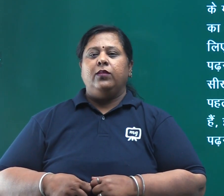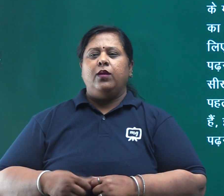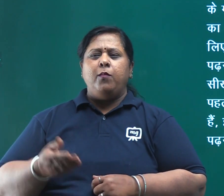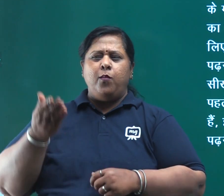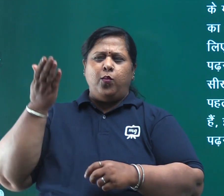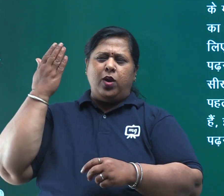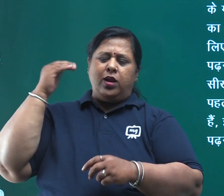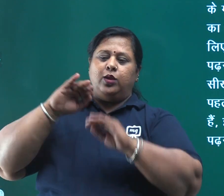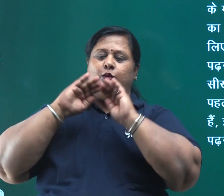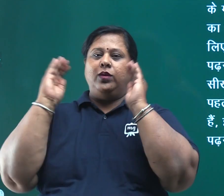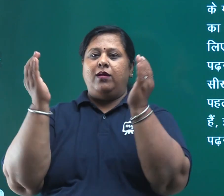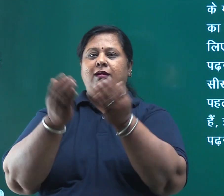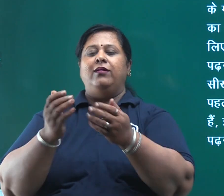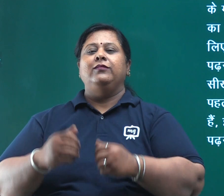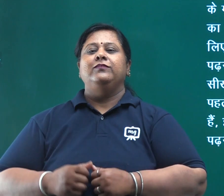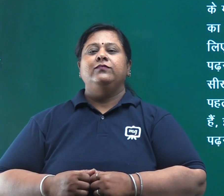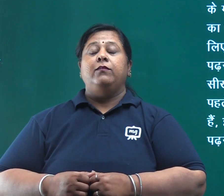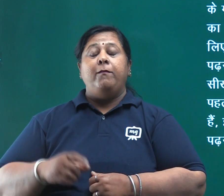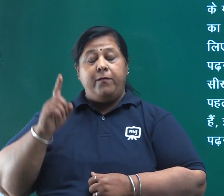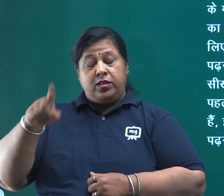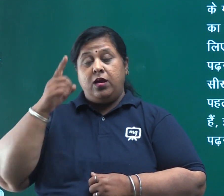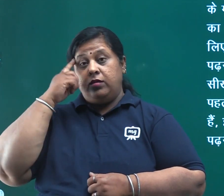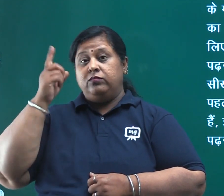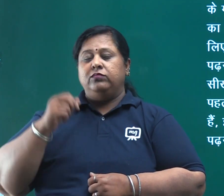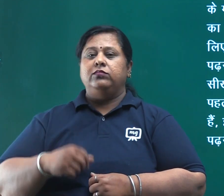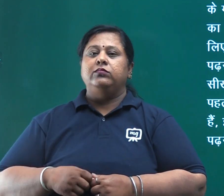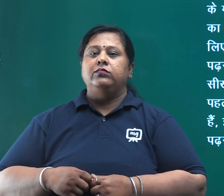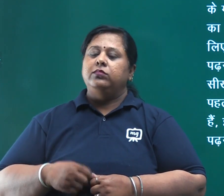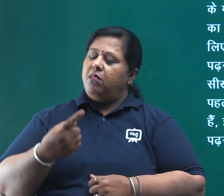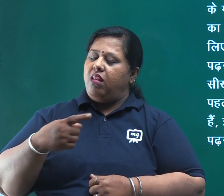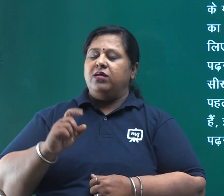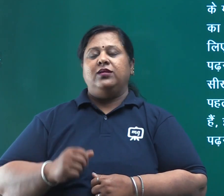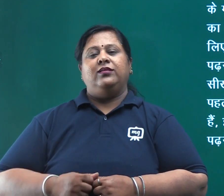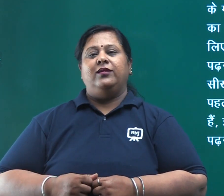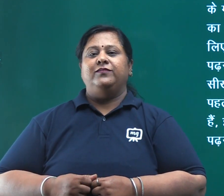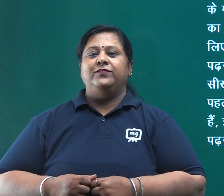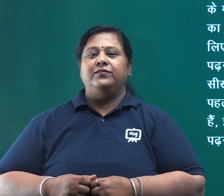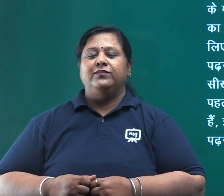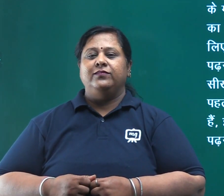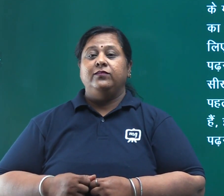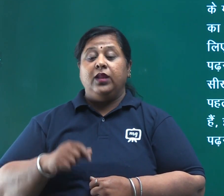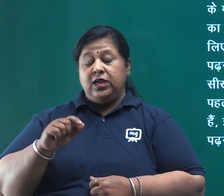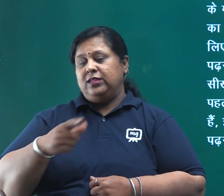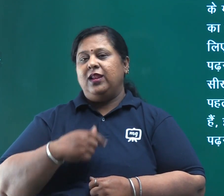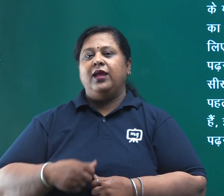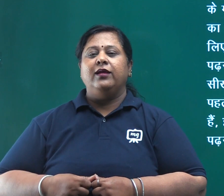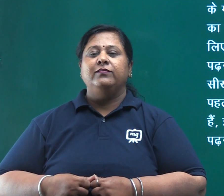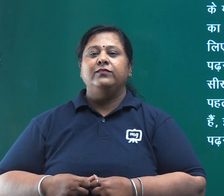पुरानी दुनिया का पता लग सकता है। इसके